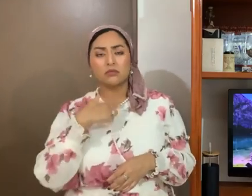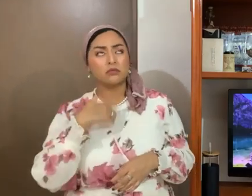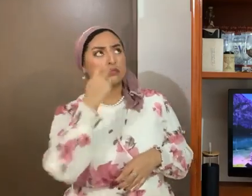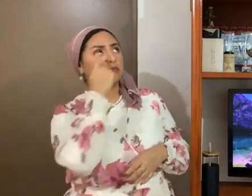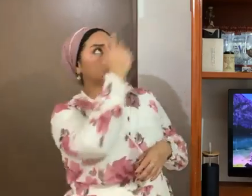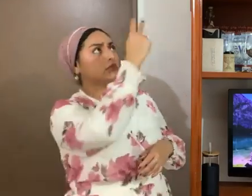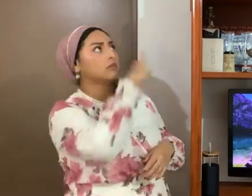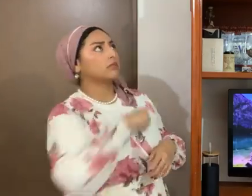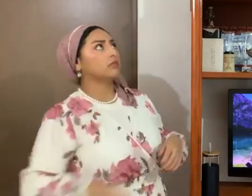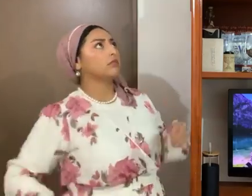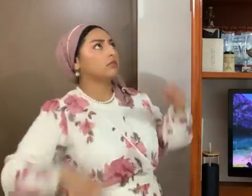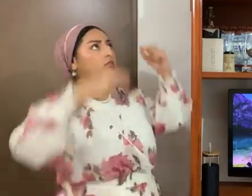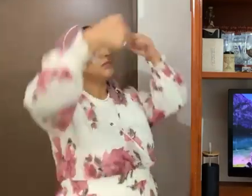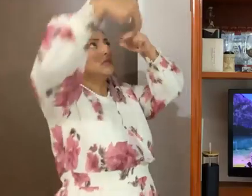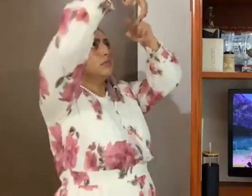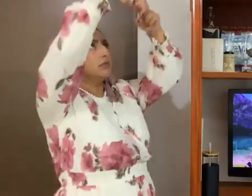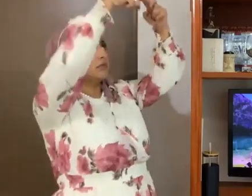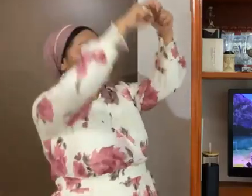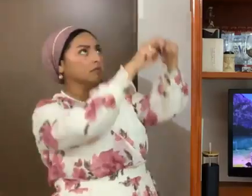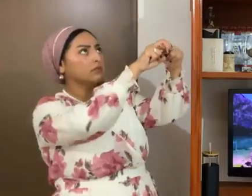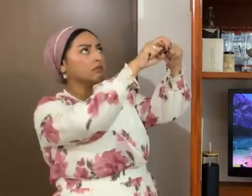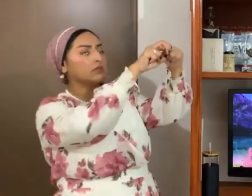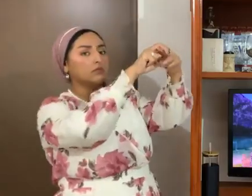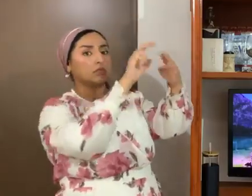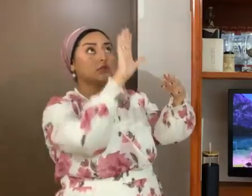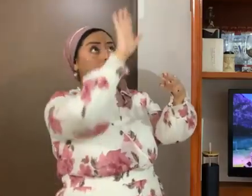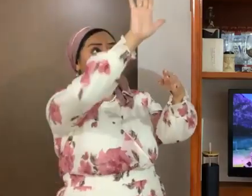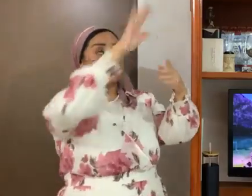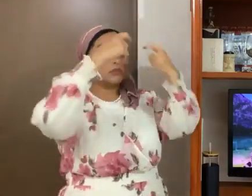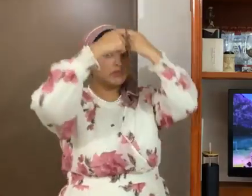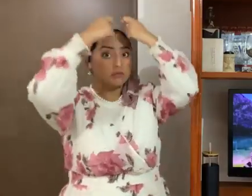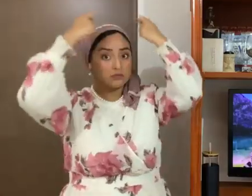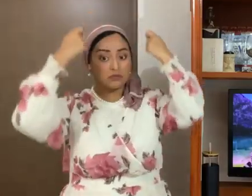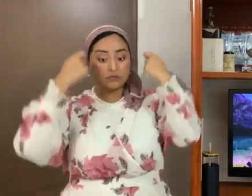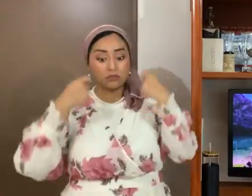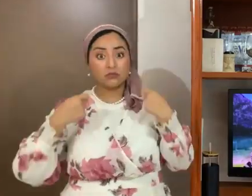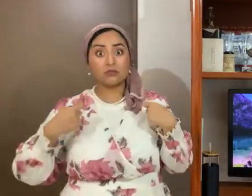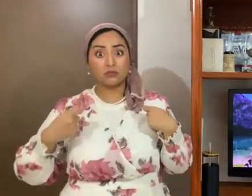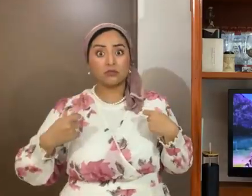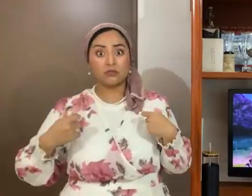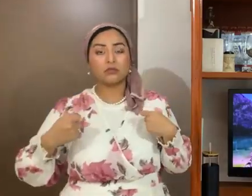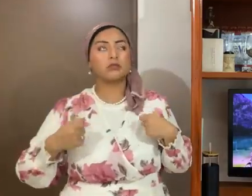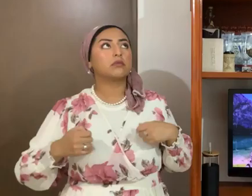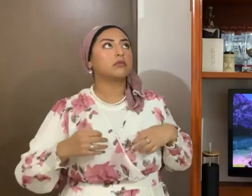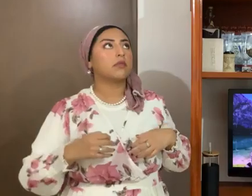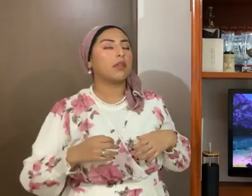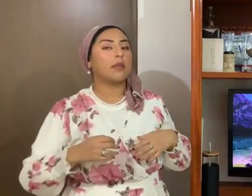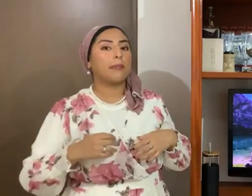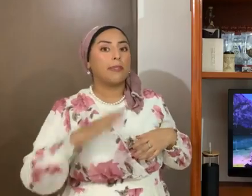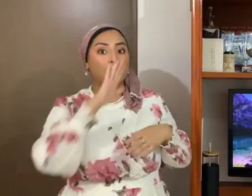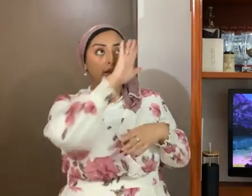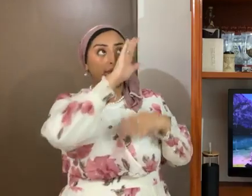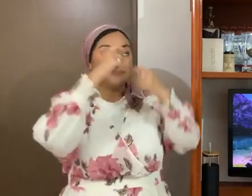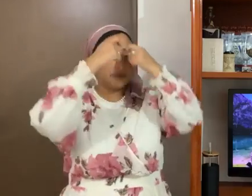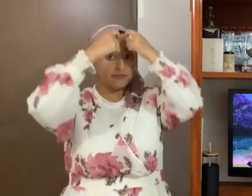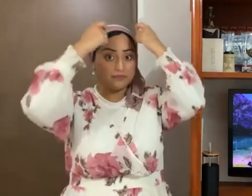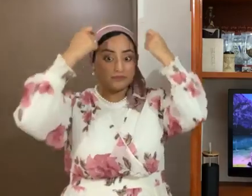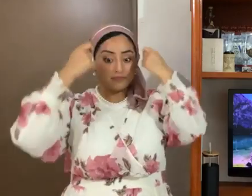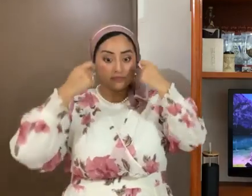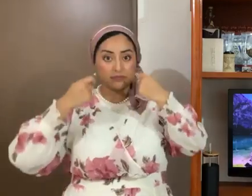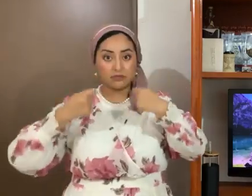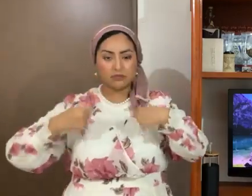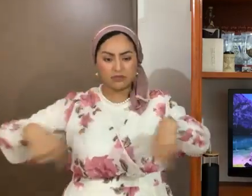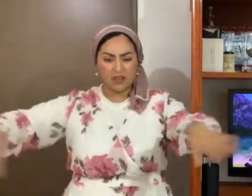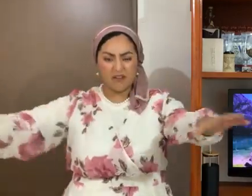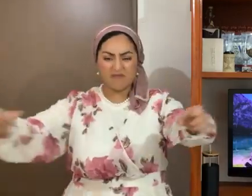sentado sobre un trono alto y sublime, y su manto, es decir, su vestimenta, no sus faldas, su manto, su